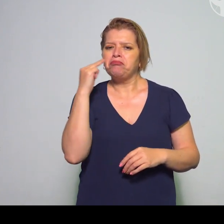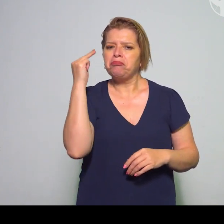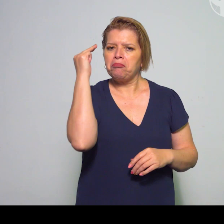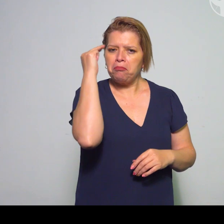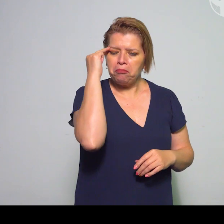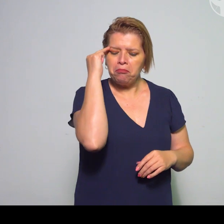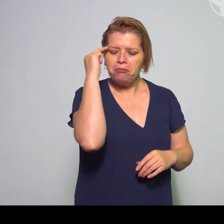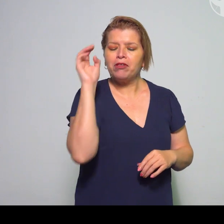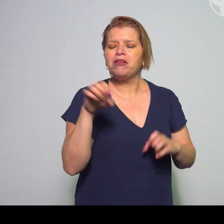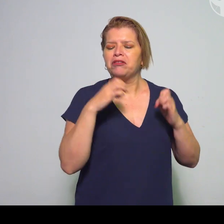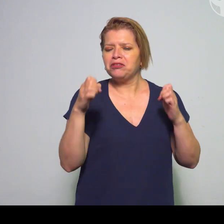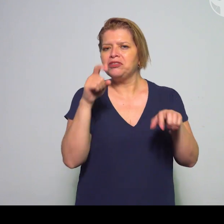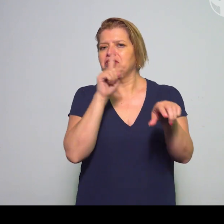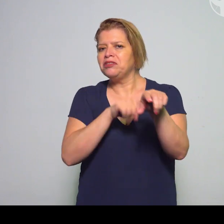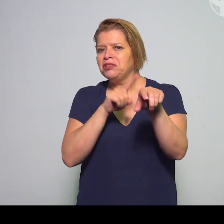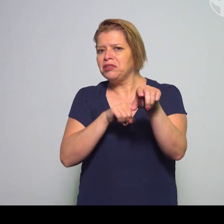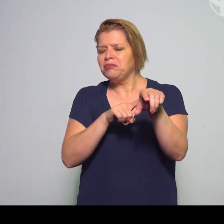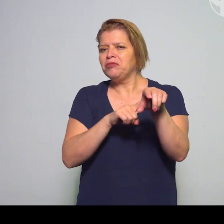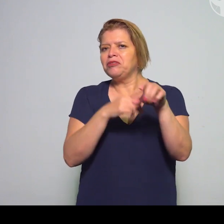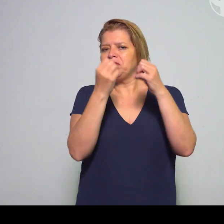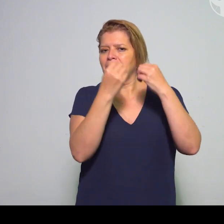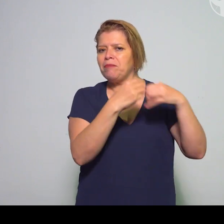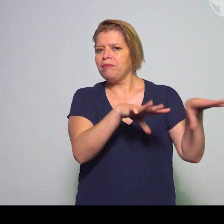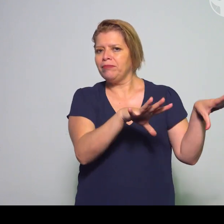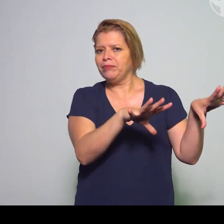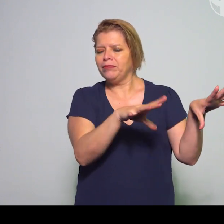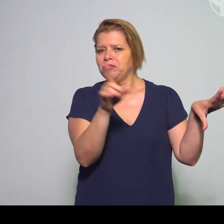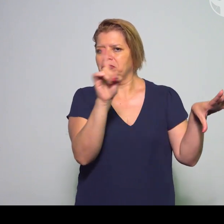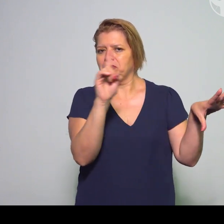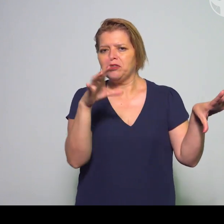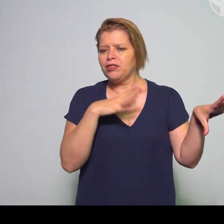biológicamente el tiempo se les había pasado y no había